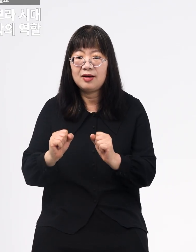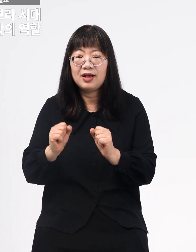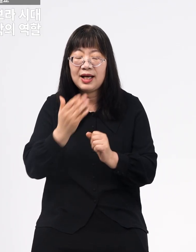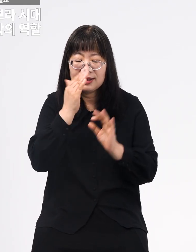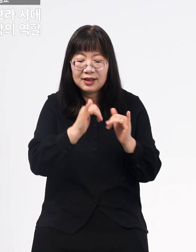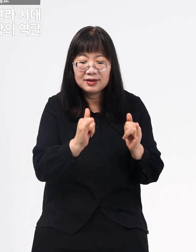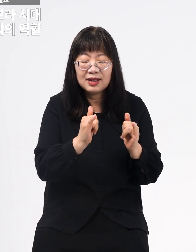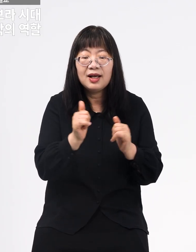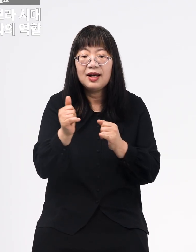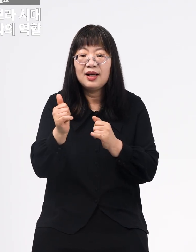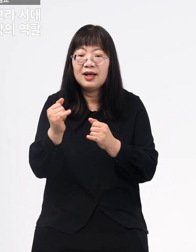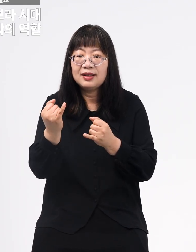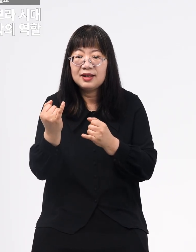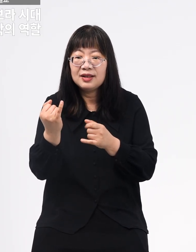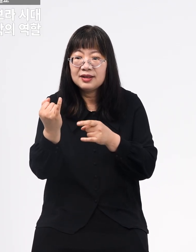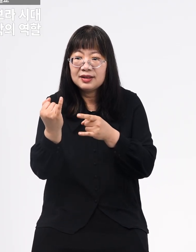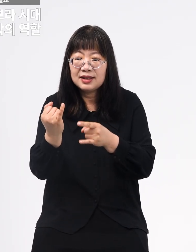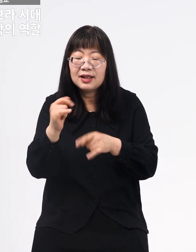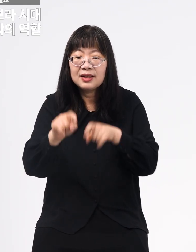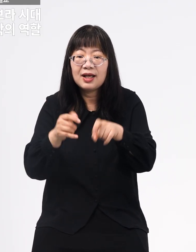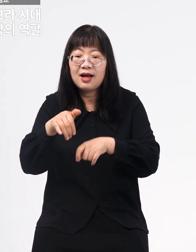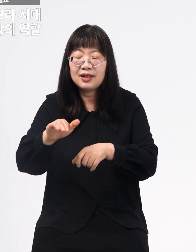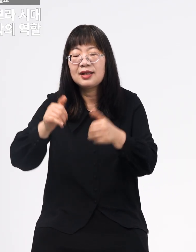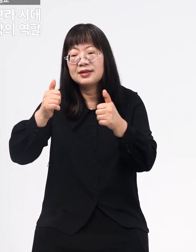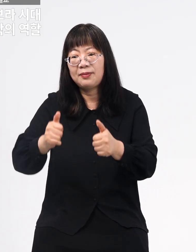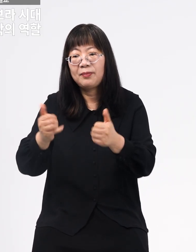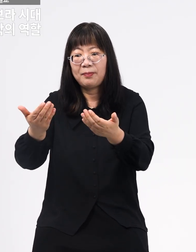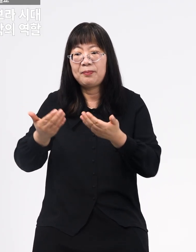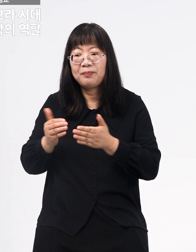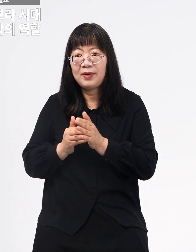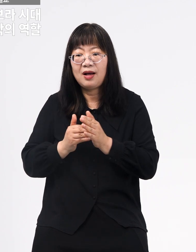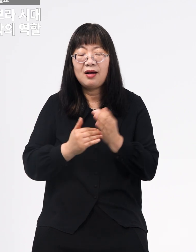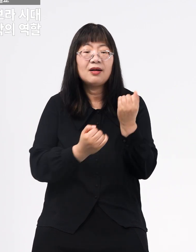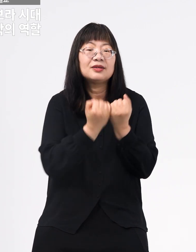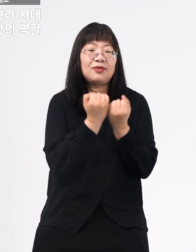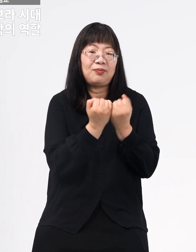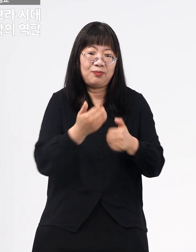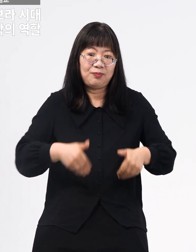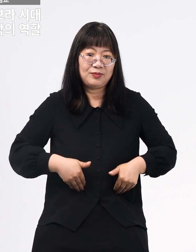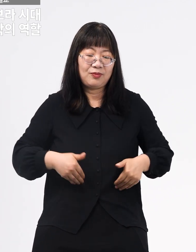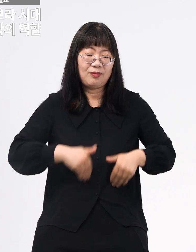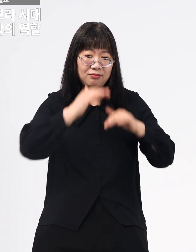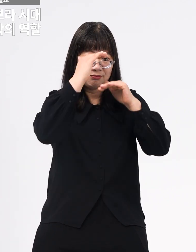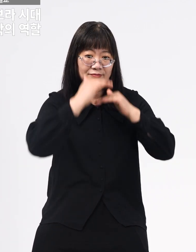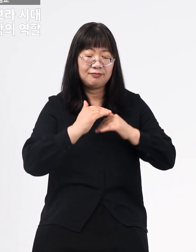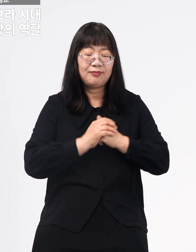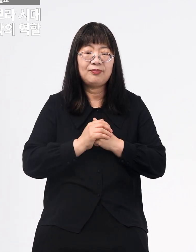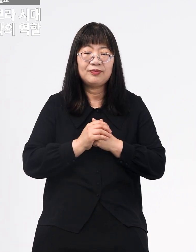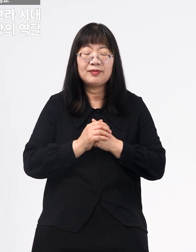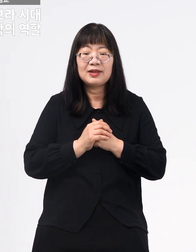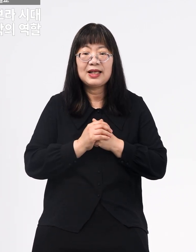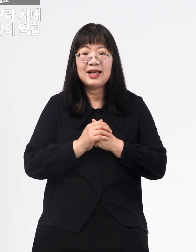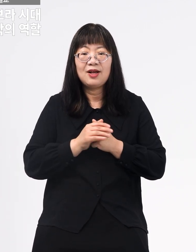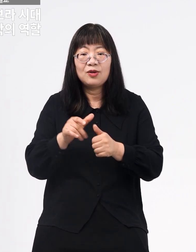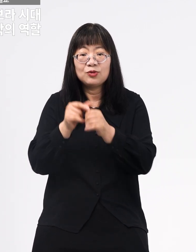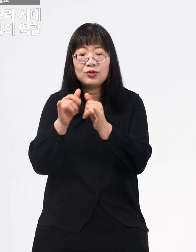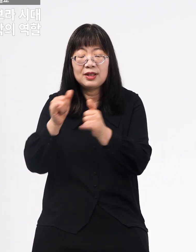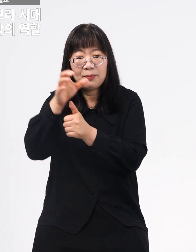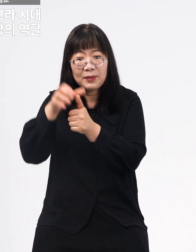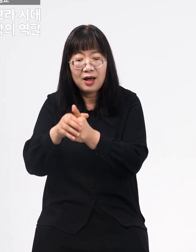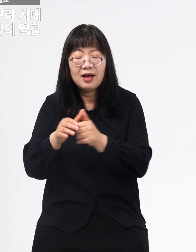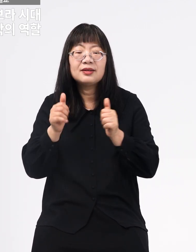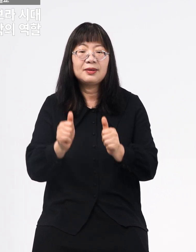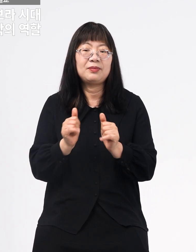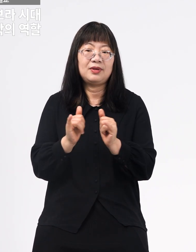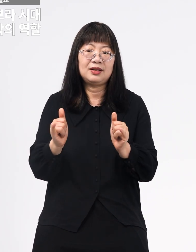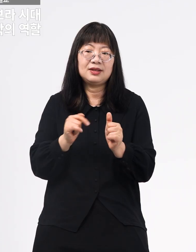이스라엘 자손은 그에게 나아가 재판을 받더라. 설명이 좀 필요한 대목인데 사사는 재판하는